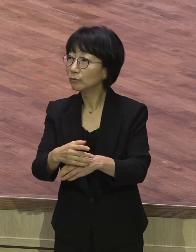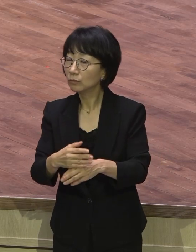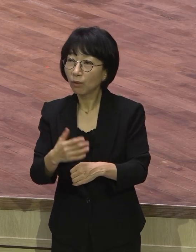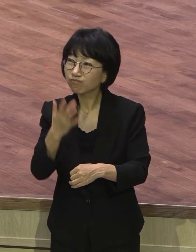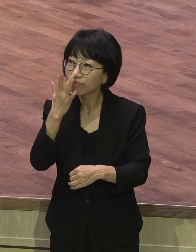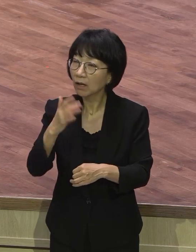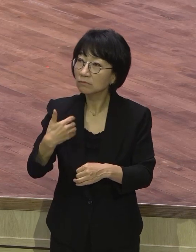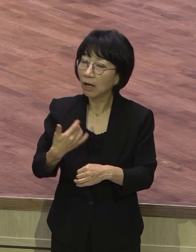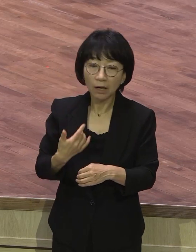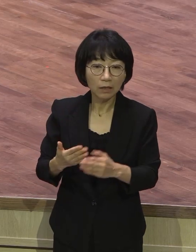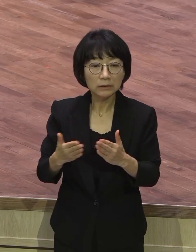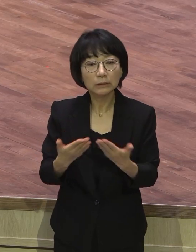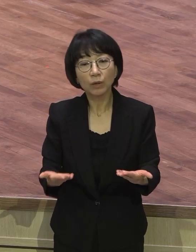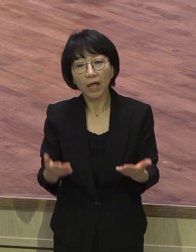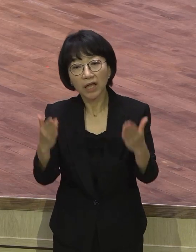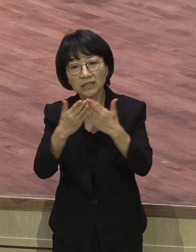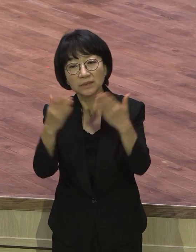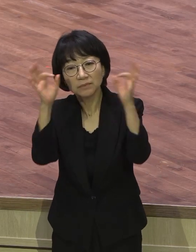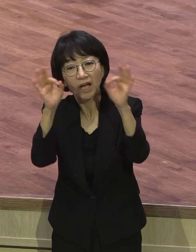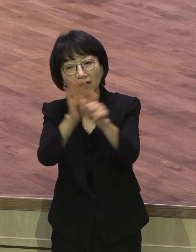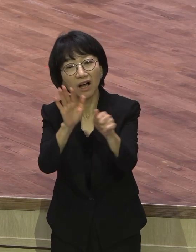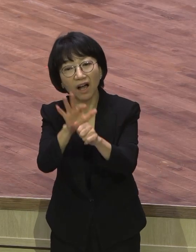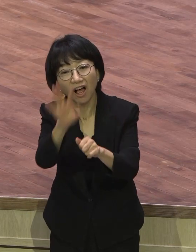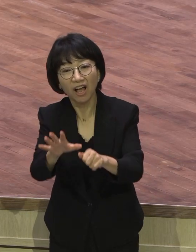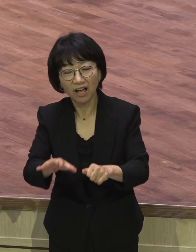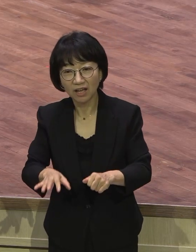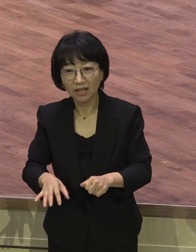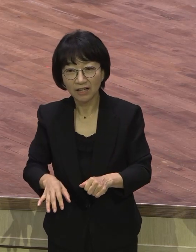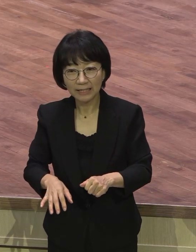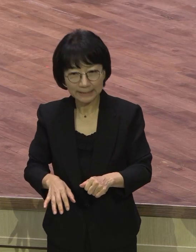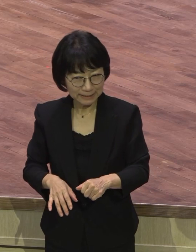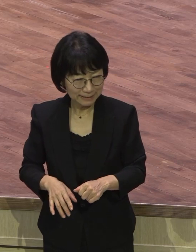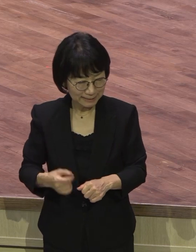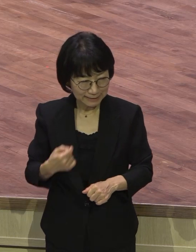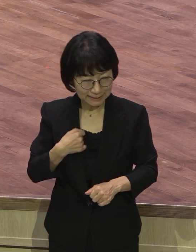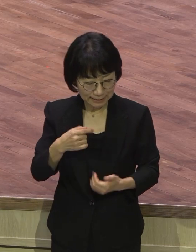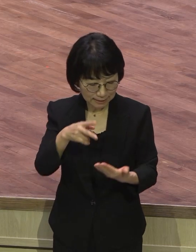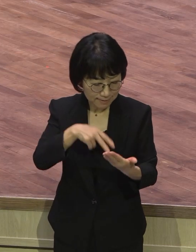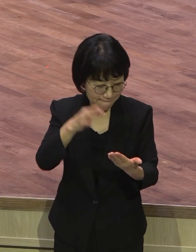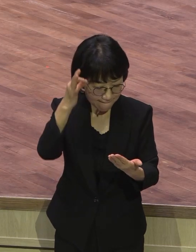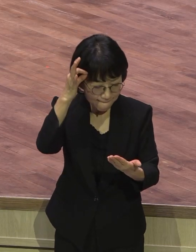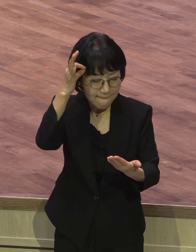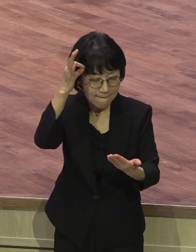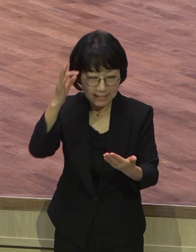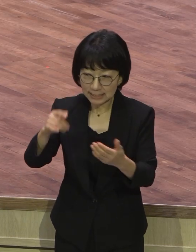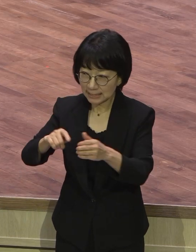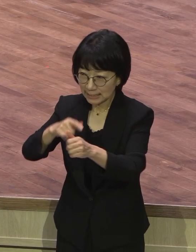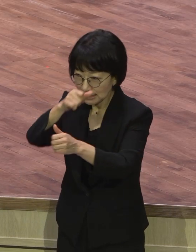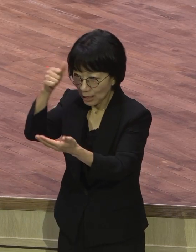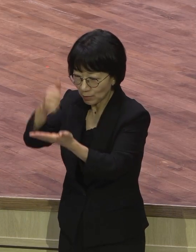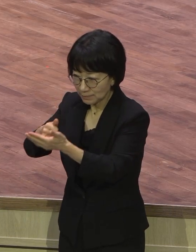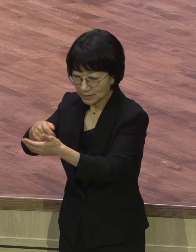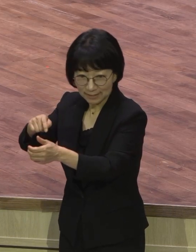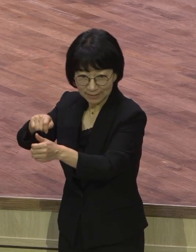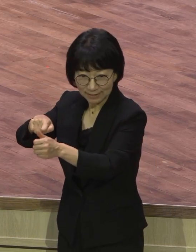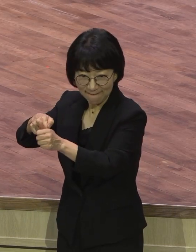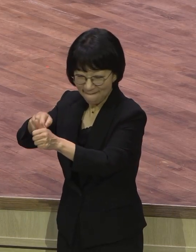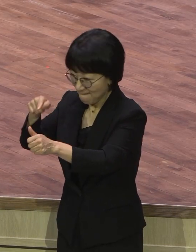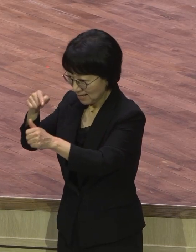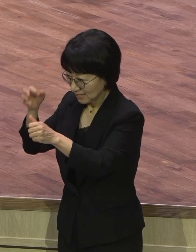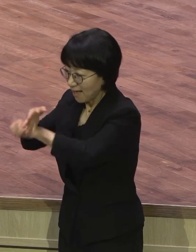아멘 그래서 내가 장로님들 생각이 났어요 이 장로님들 다 책을 내가 다 사게 해가지고 테스트를